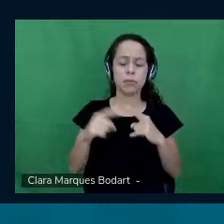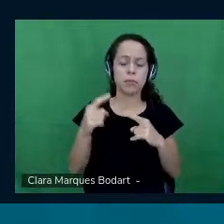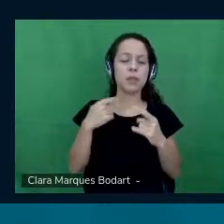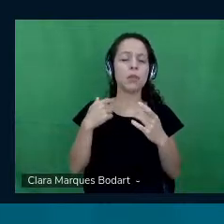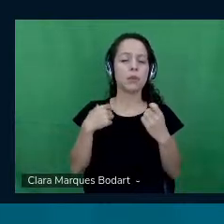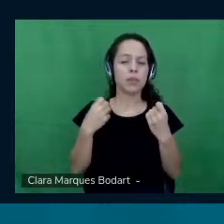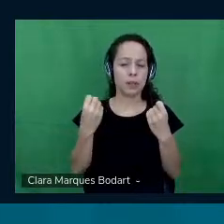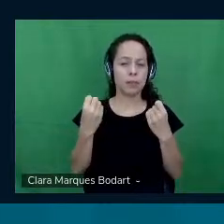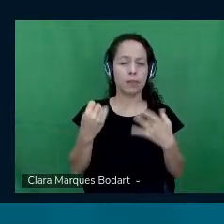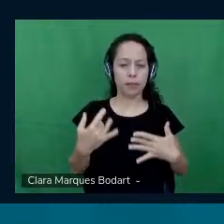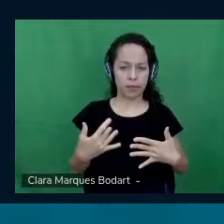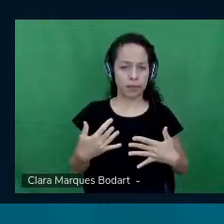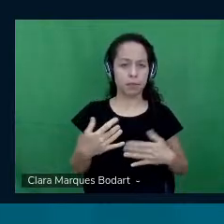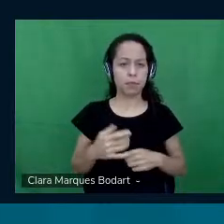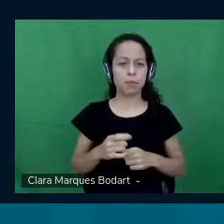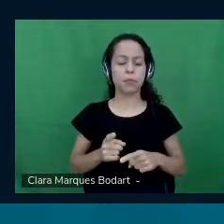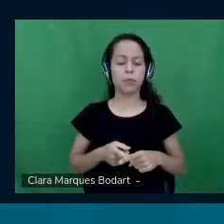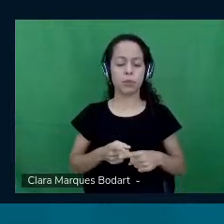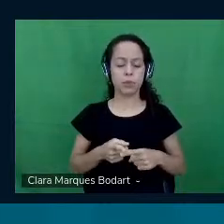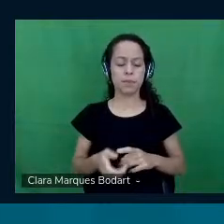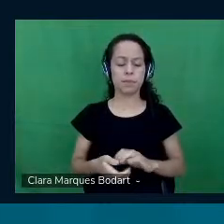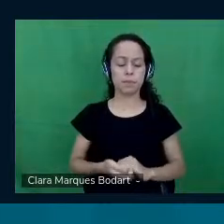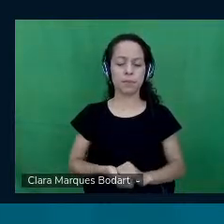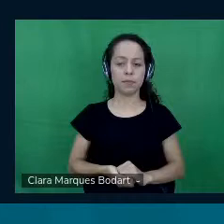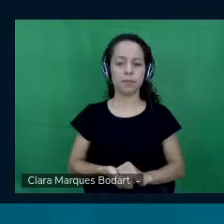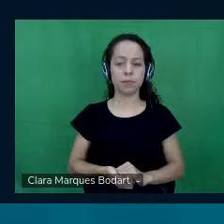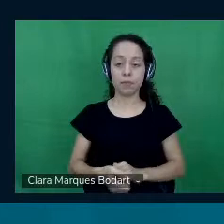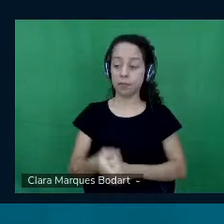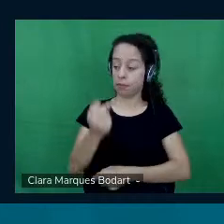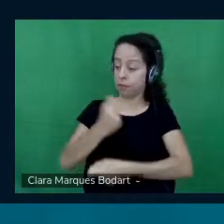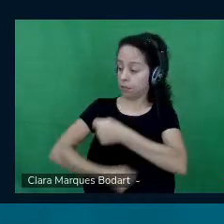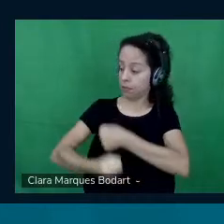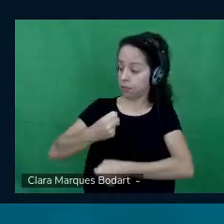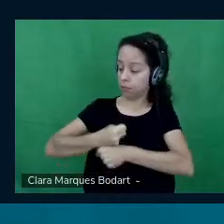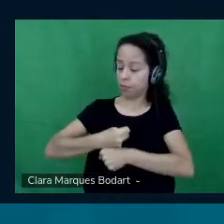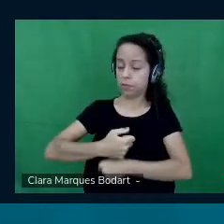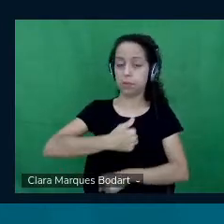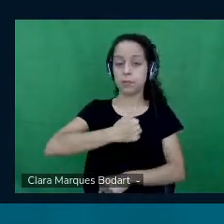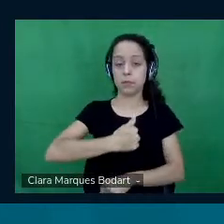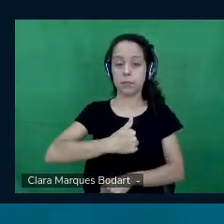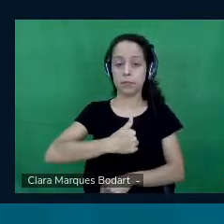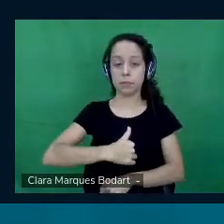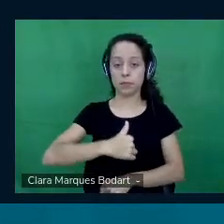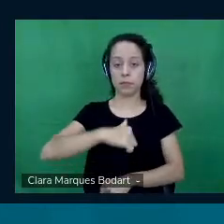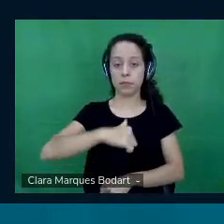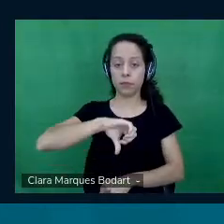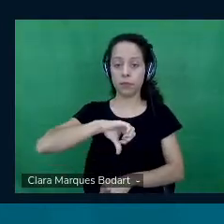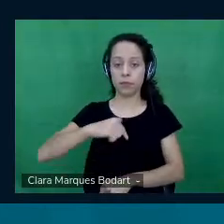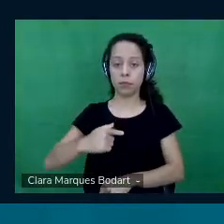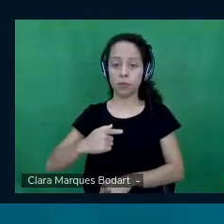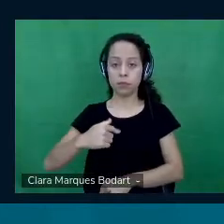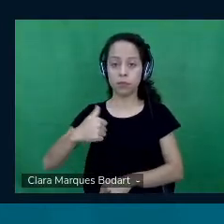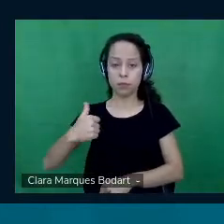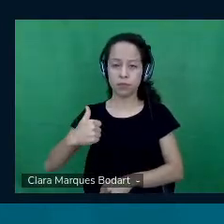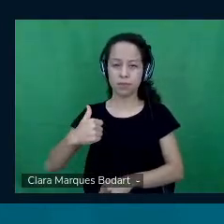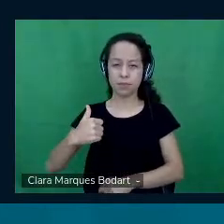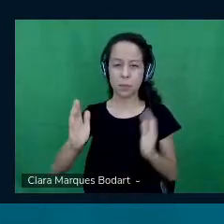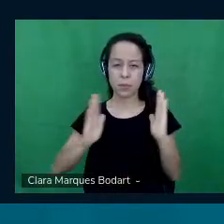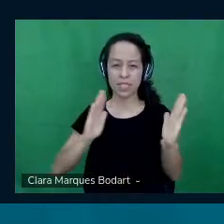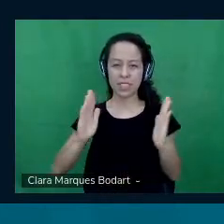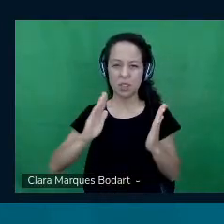tese, quando, em 1971, no período da ditadura militar, da